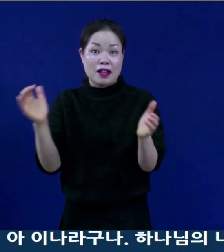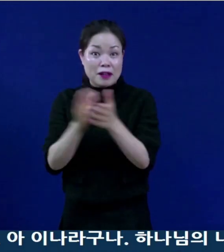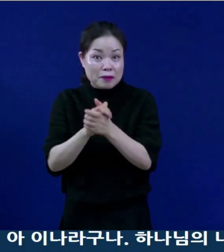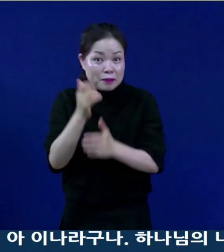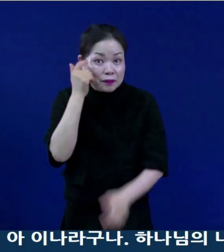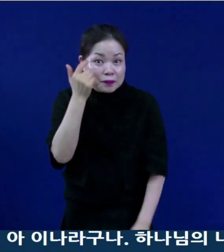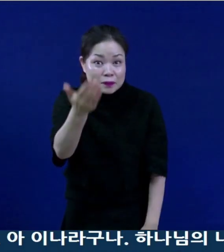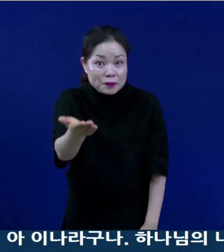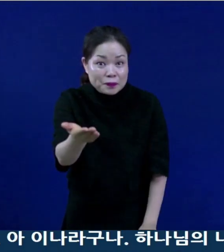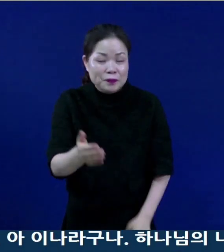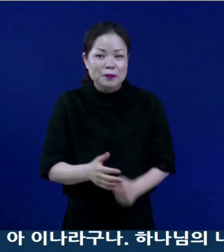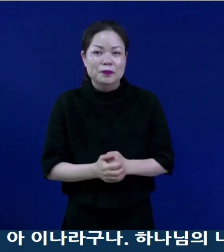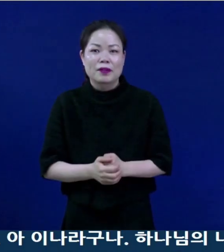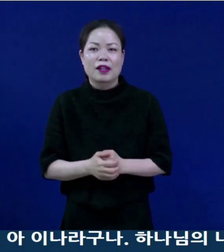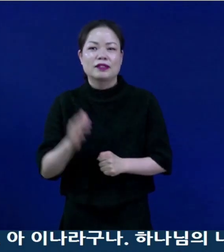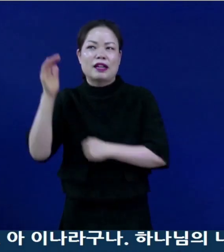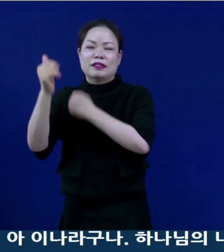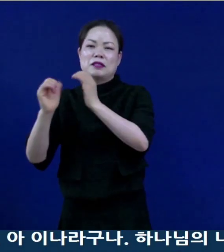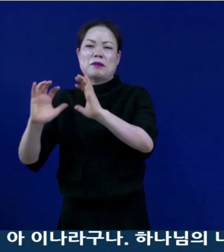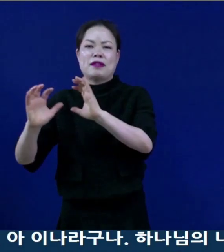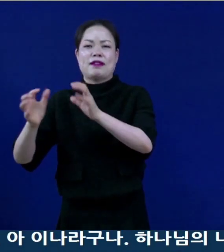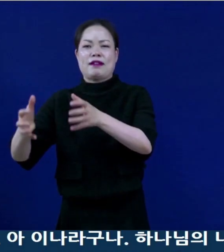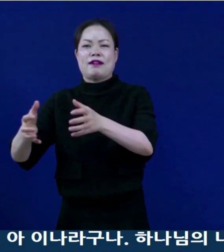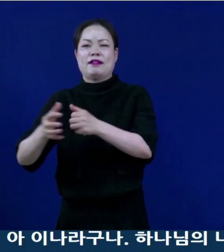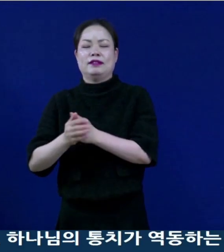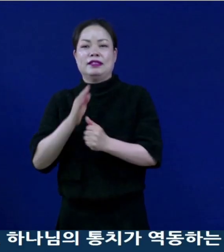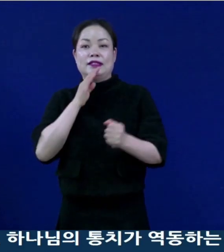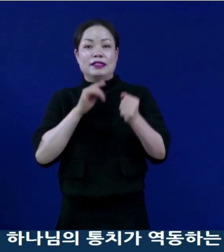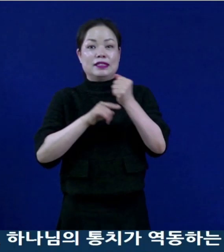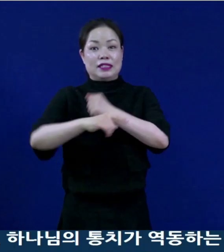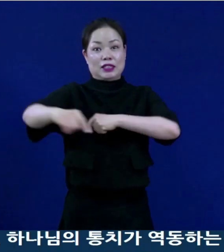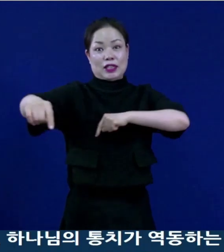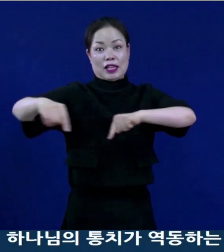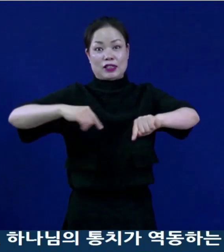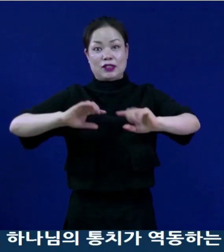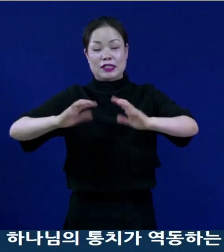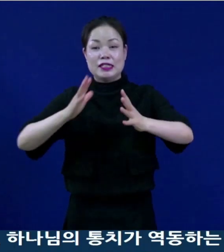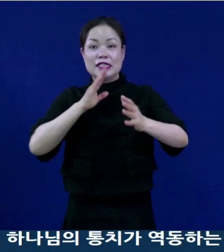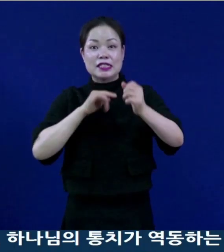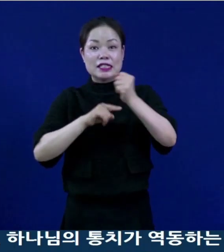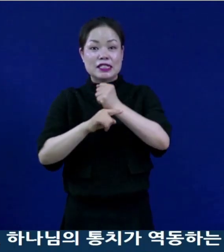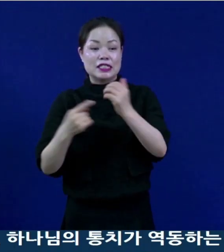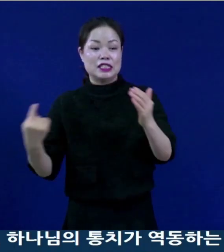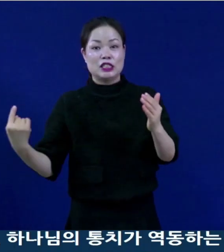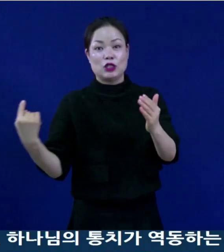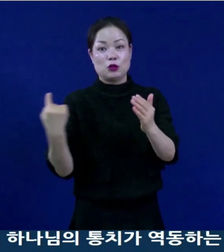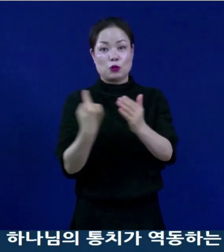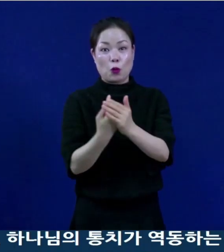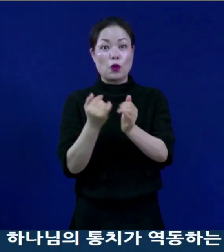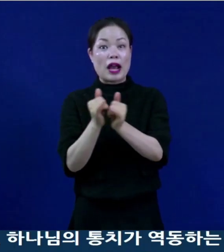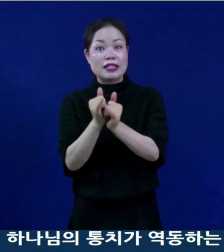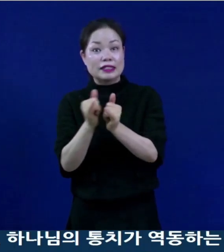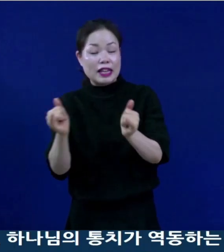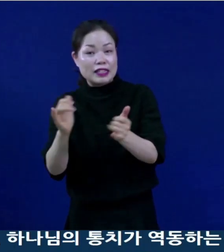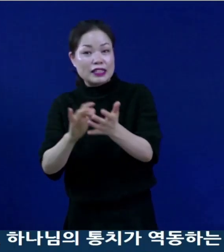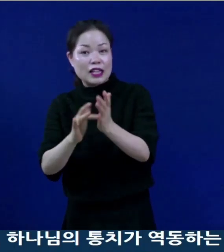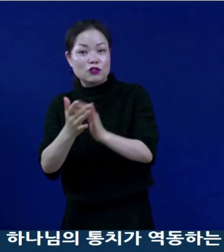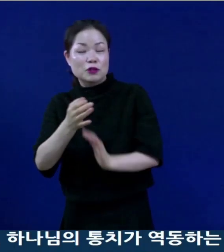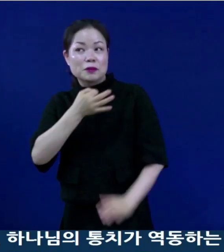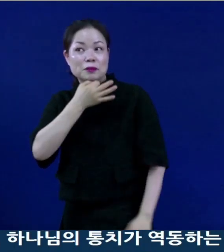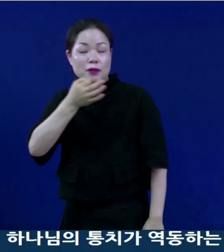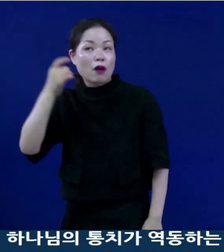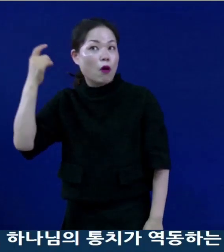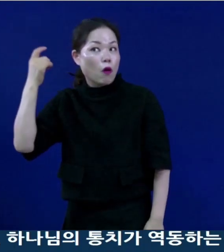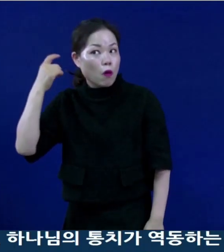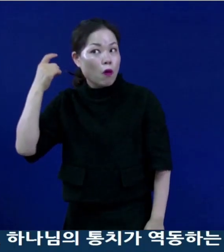아멘이시죠? 근데 그 하나님의 나라가 진리로 다스리는 나라, 진리에 속한 사람들이 예수님의 음성을